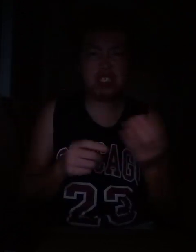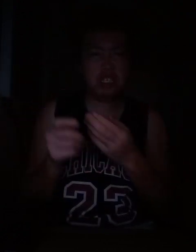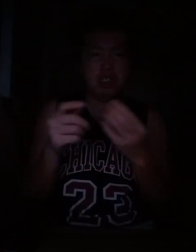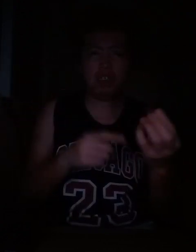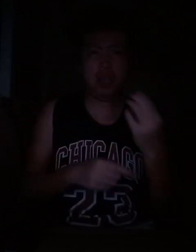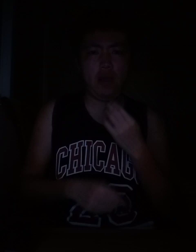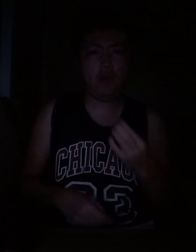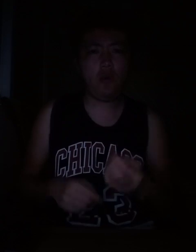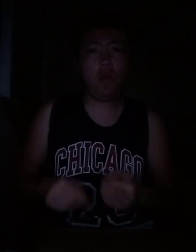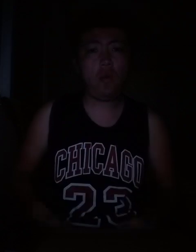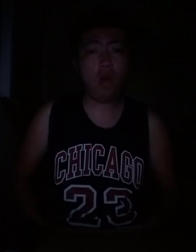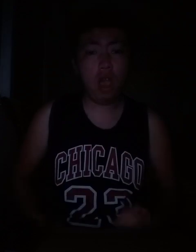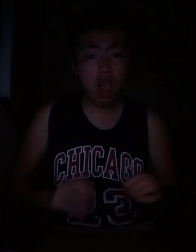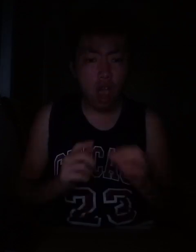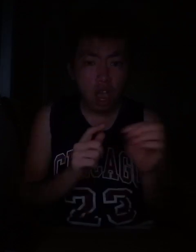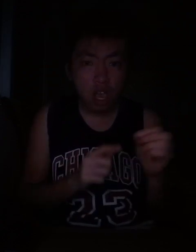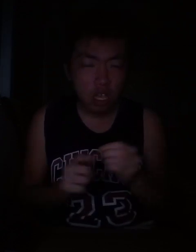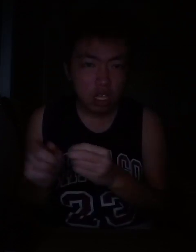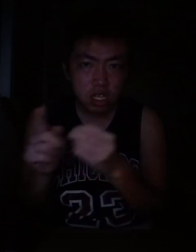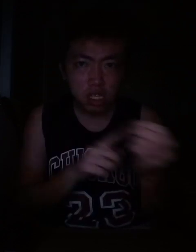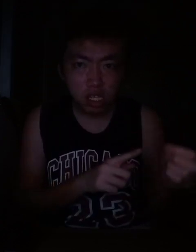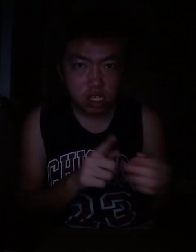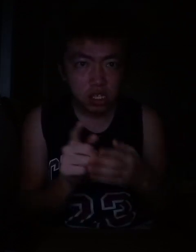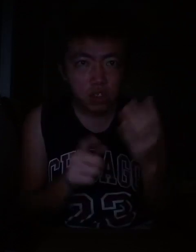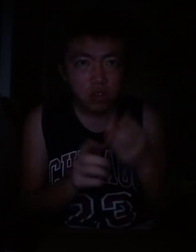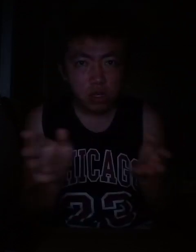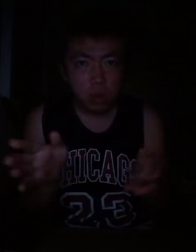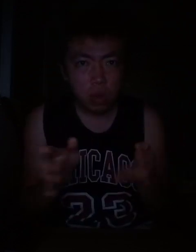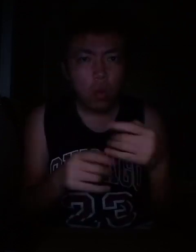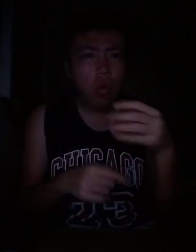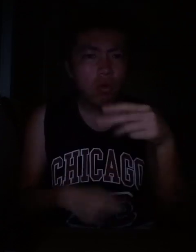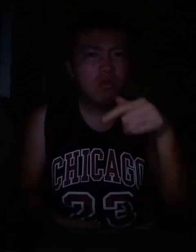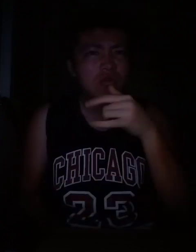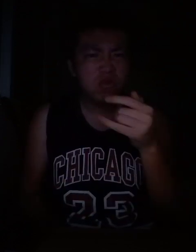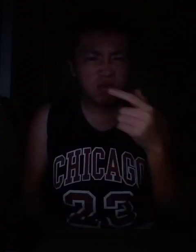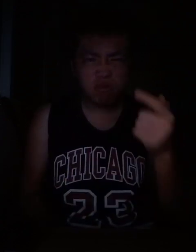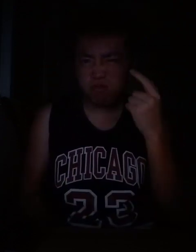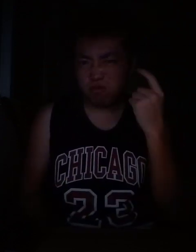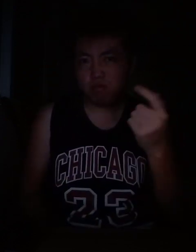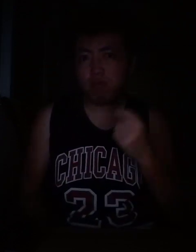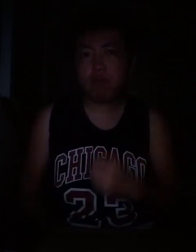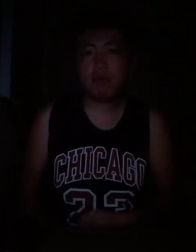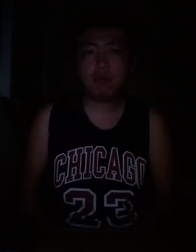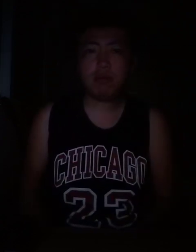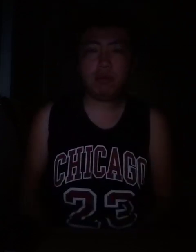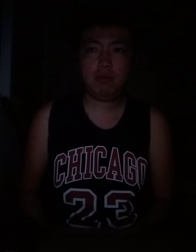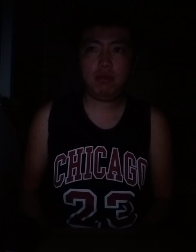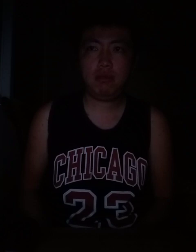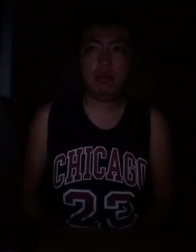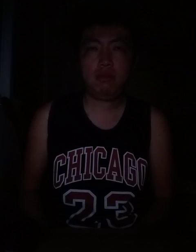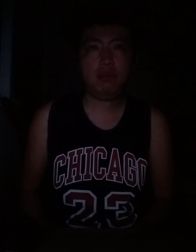나왔고 동북 지역 가장 큰 강인 숭화강에도 홍수가 발생했습니다. TV조선 류주현입니다.